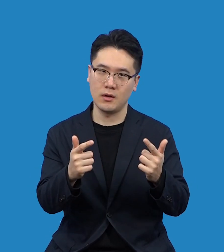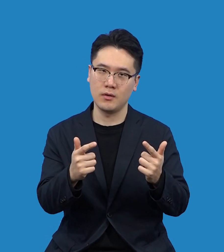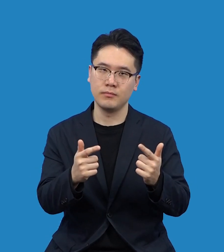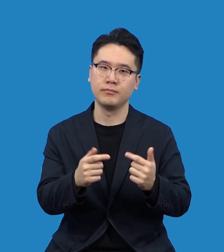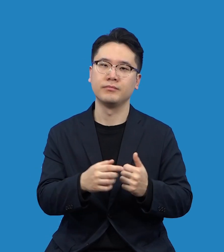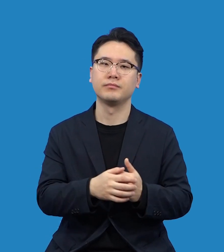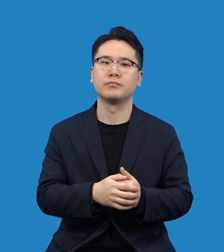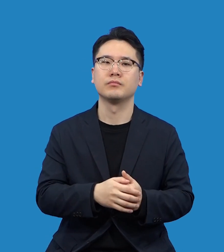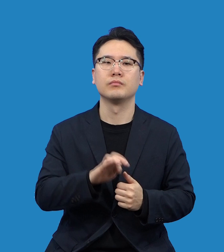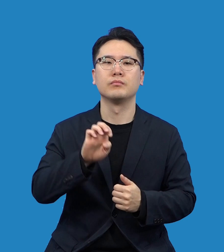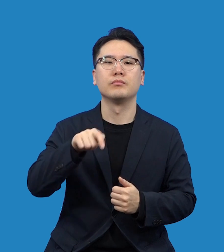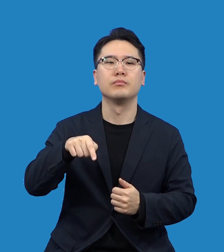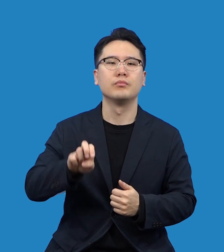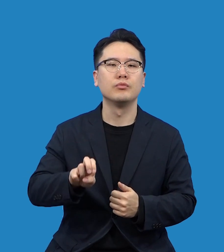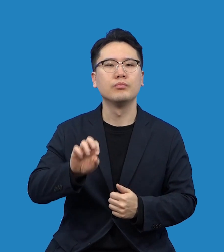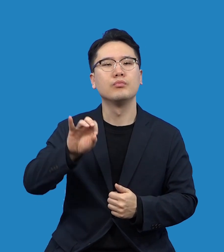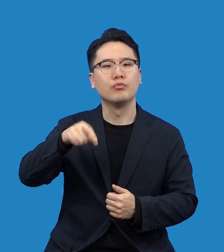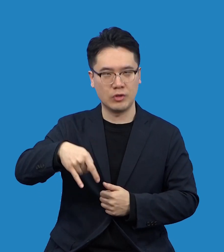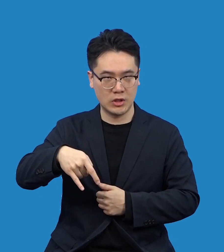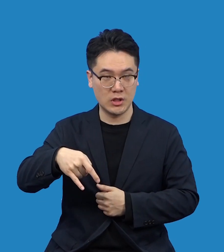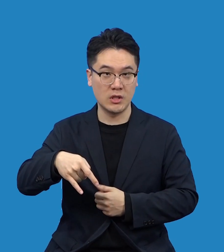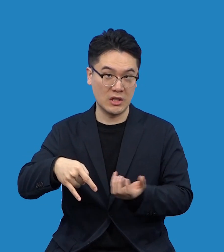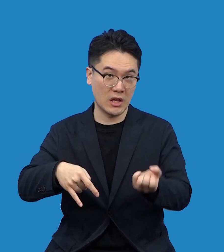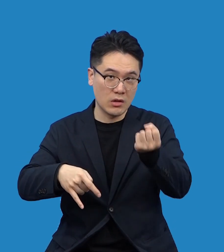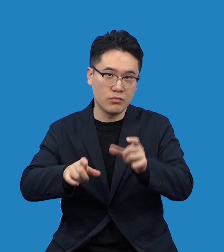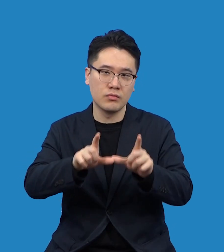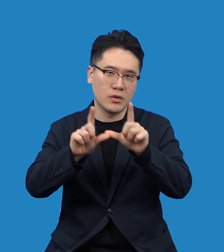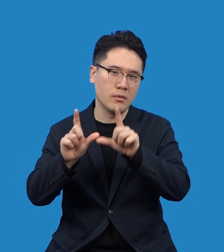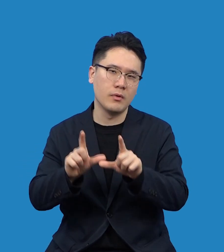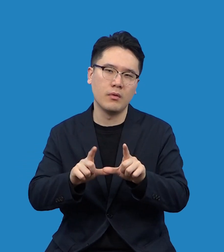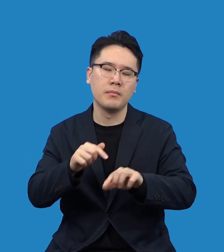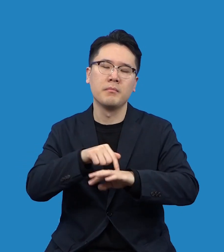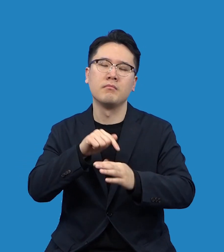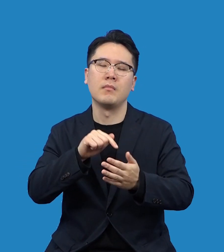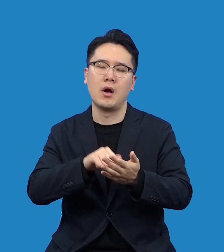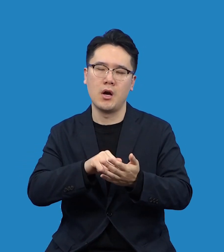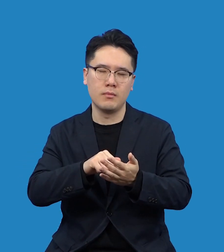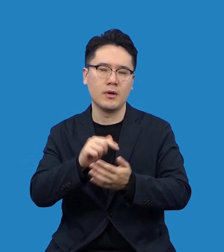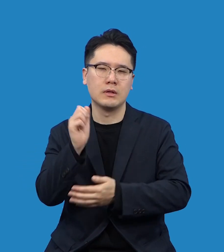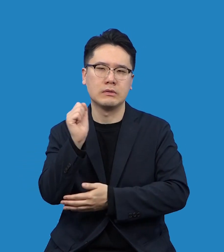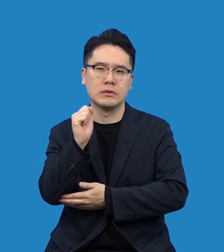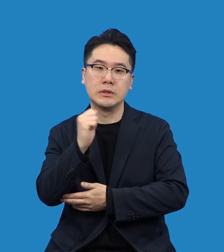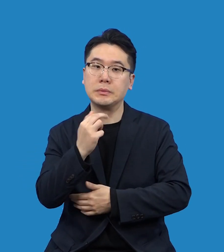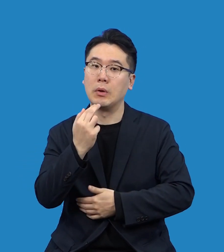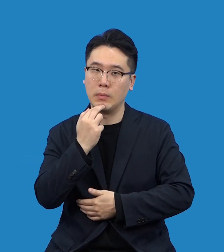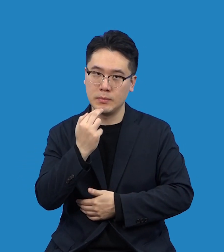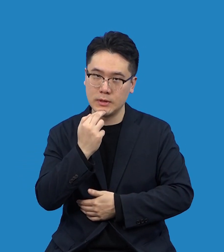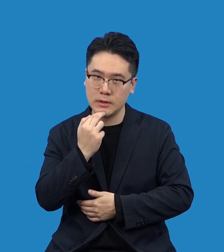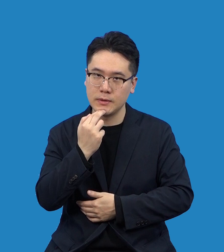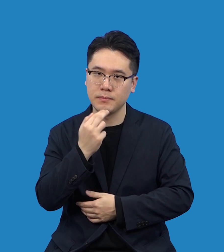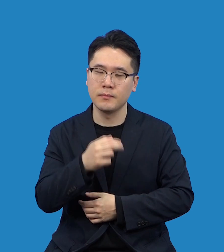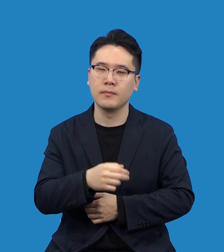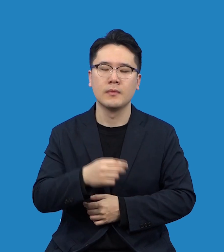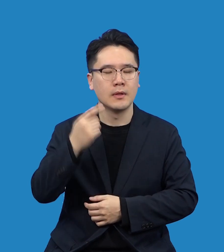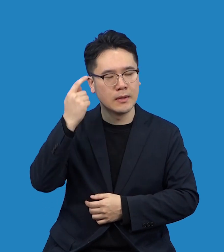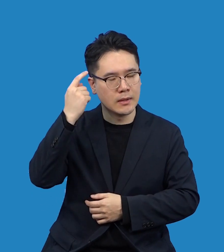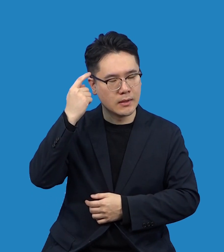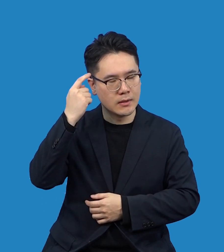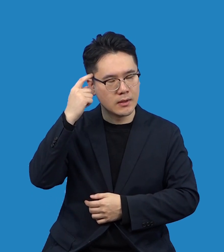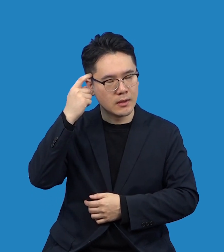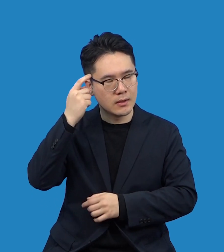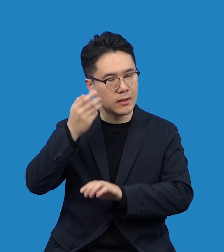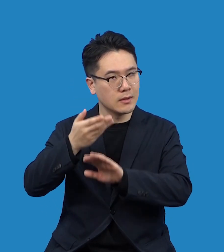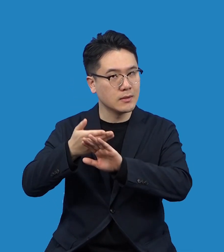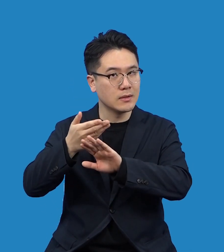있게 살며 또 마음에 흐트러짐 없이 산만하지 않도록 딴 생각